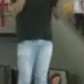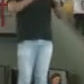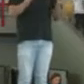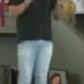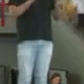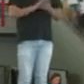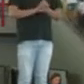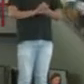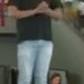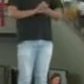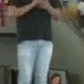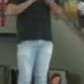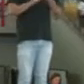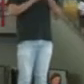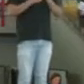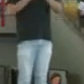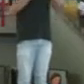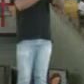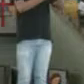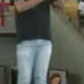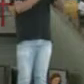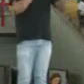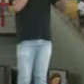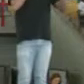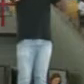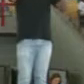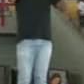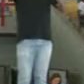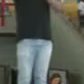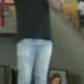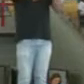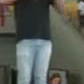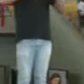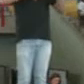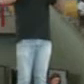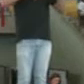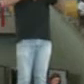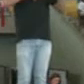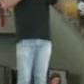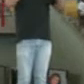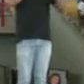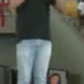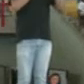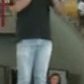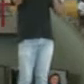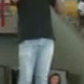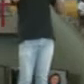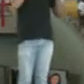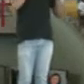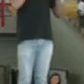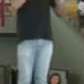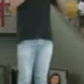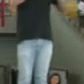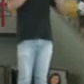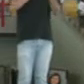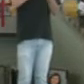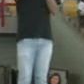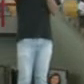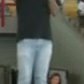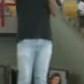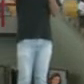introdução, deixam o corretor da redação com a sensação de que você não fugiu ao tema, de que a sua